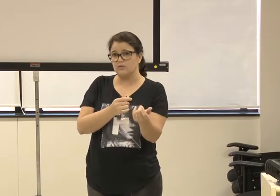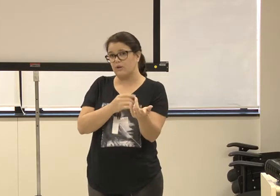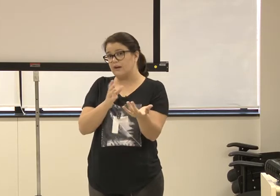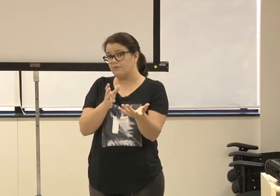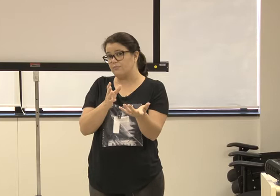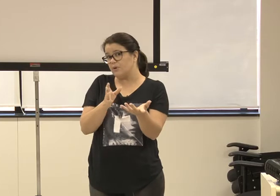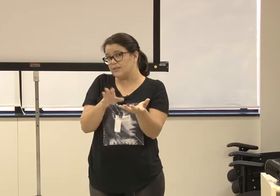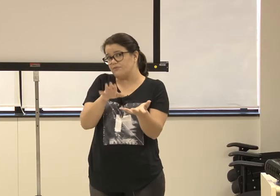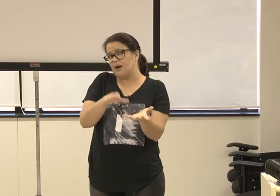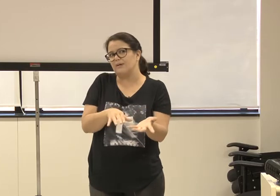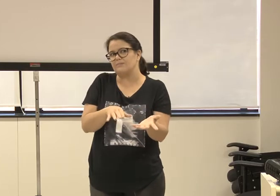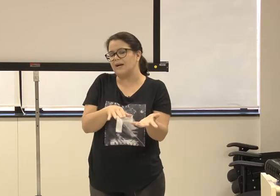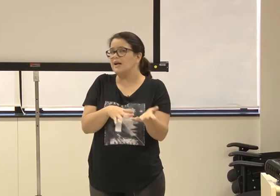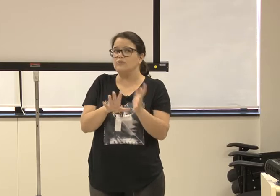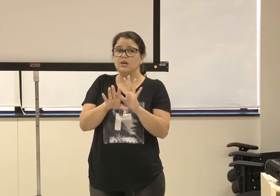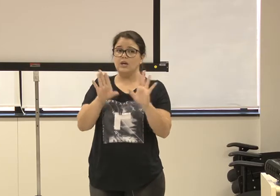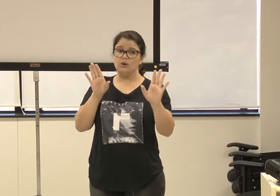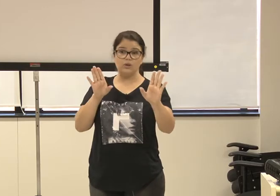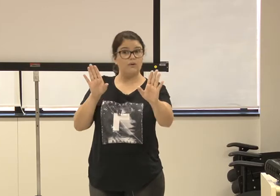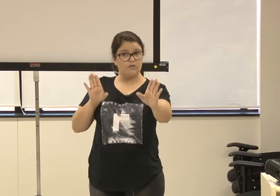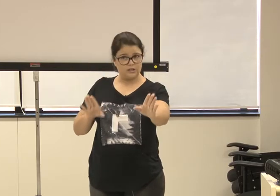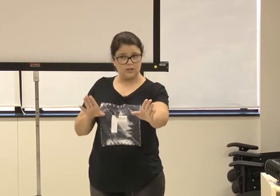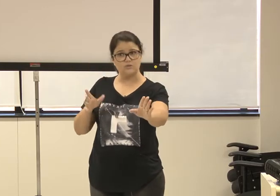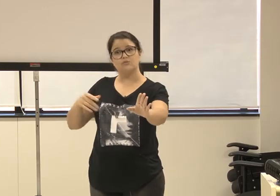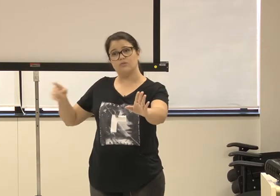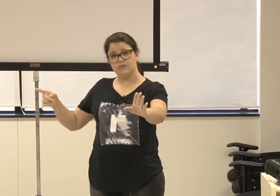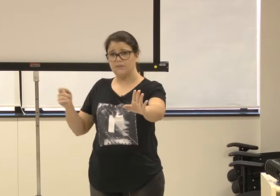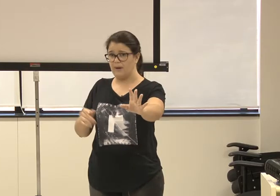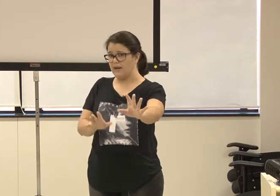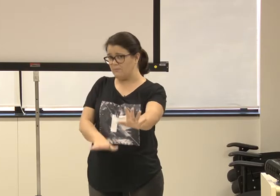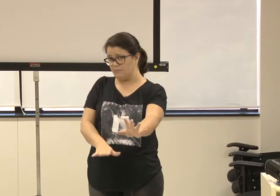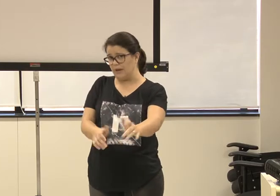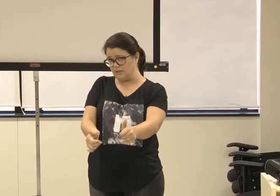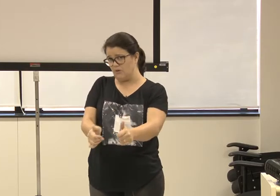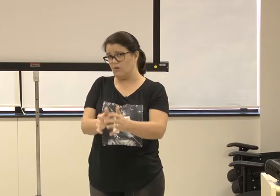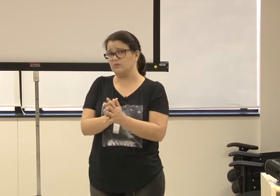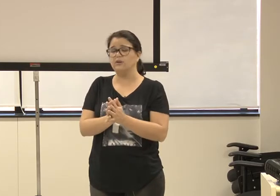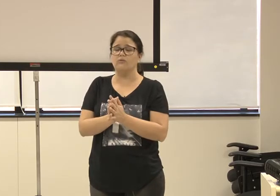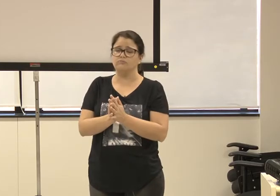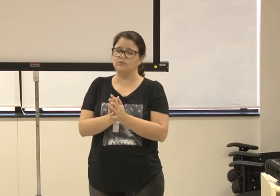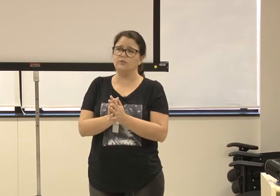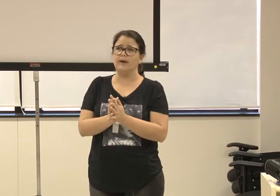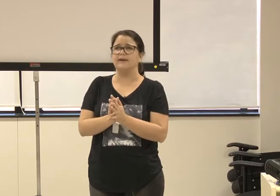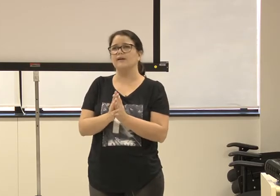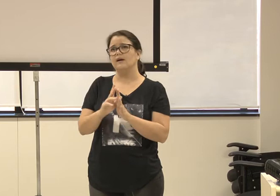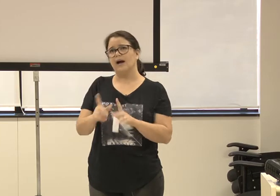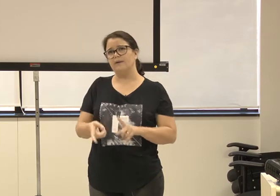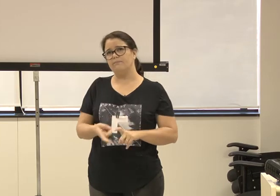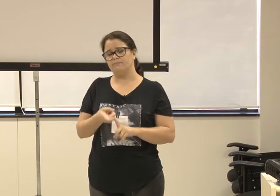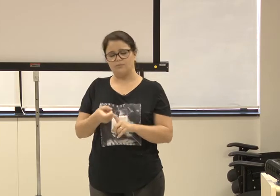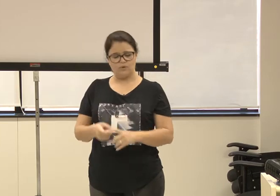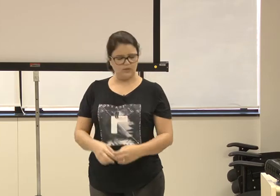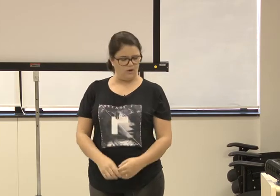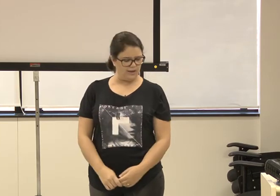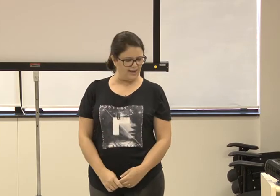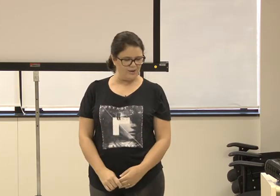cara, porque se ficar mais barato, eu não vou acionar o seguro, você paga mais em conta. Não, tudo bem. Aí, quando eu olhei, o